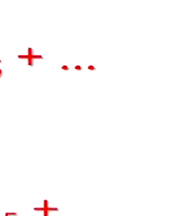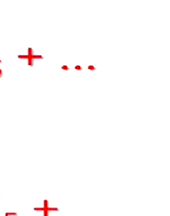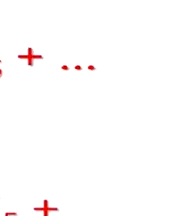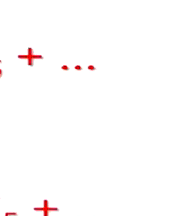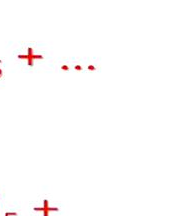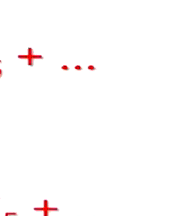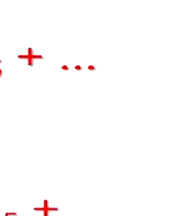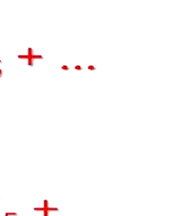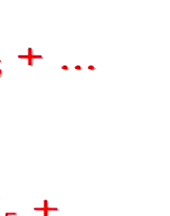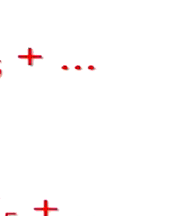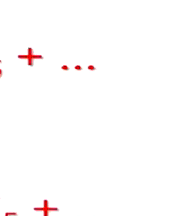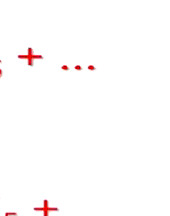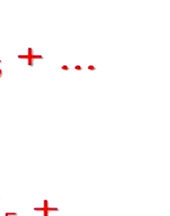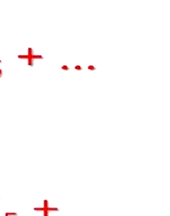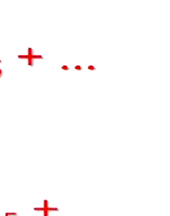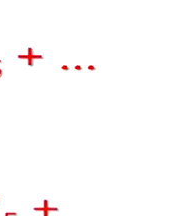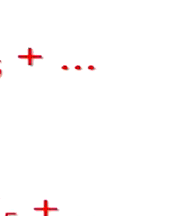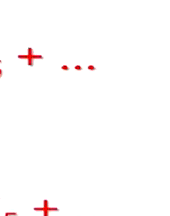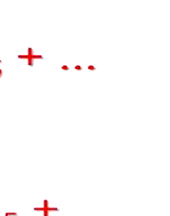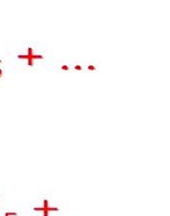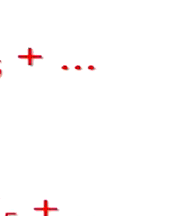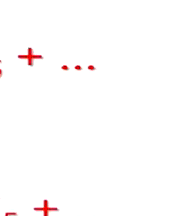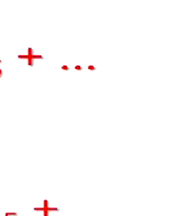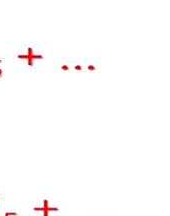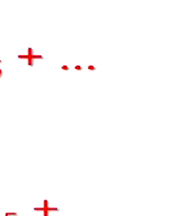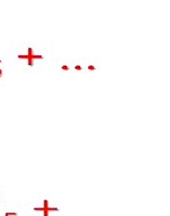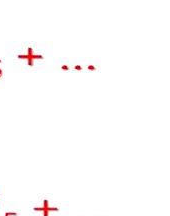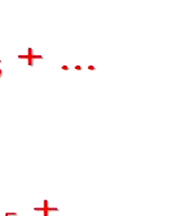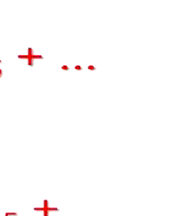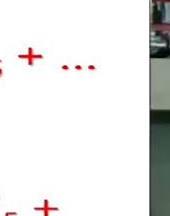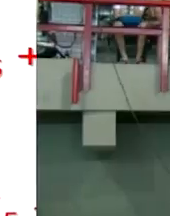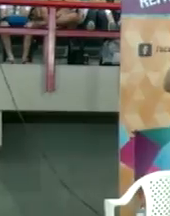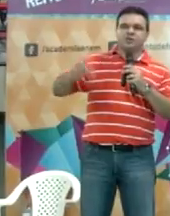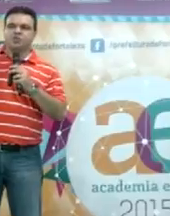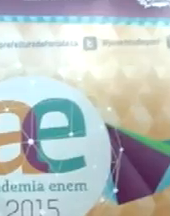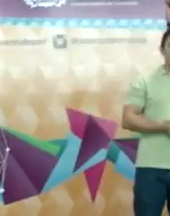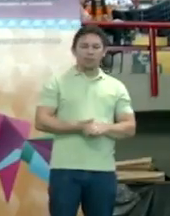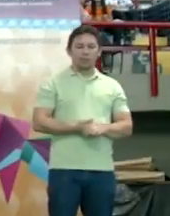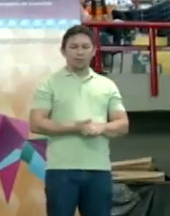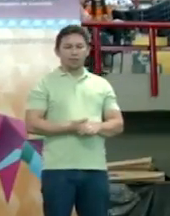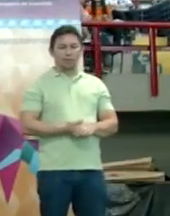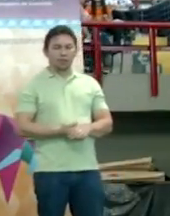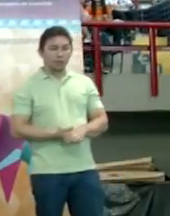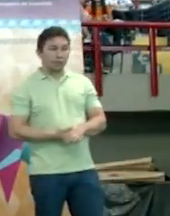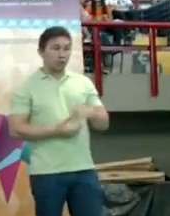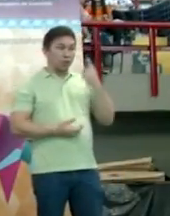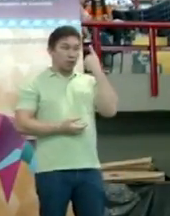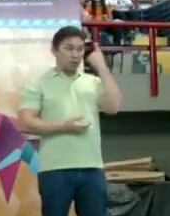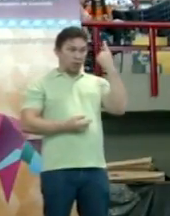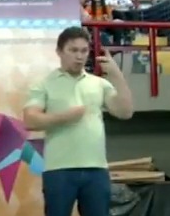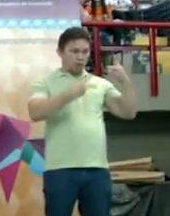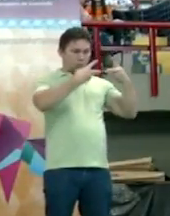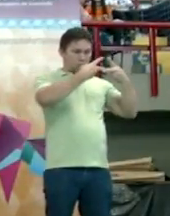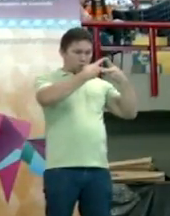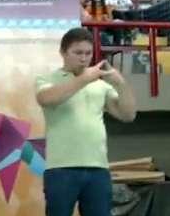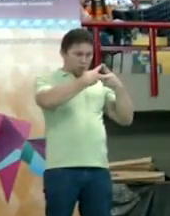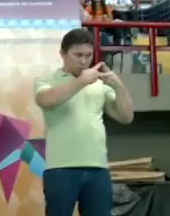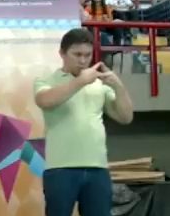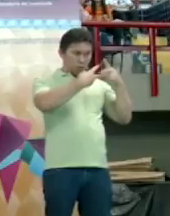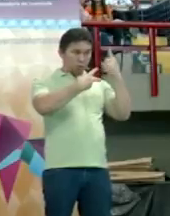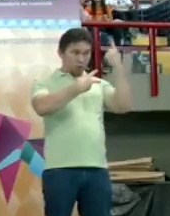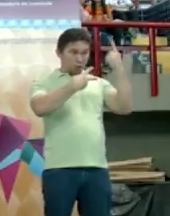agora. Olha para cá, olha para cá. Se eu tenho um triângulo,